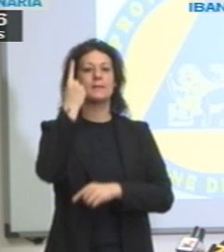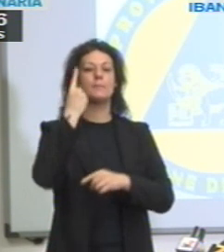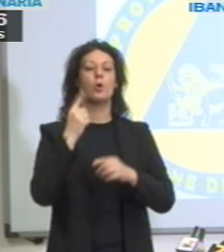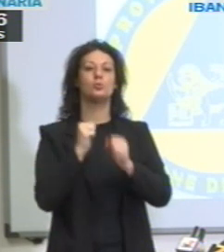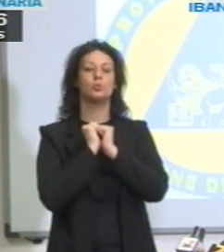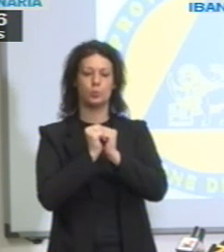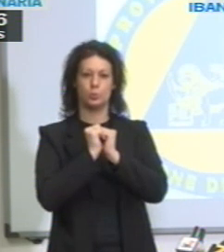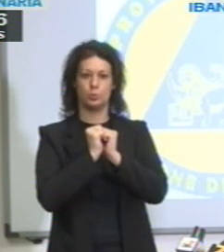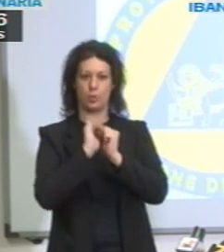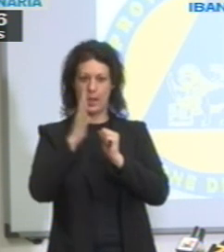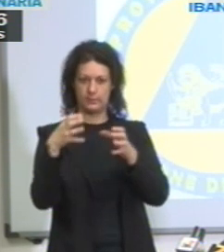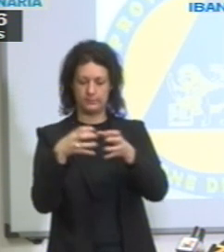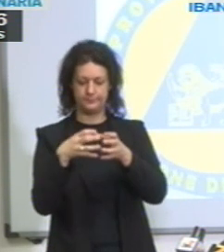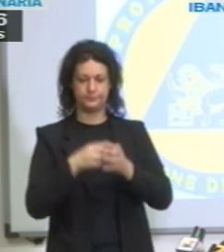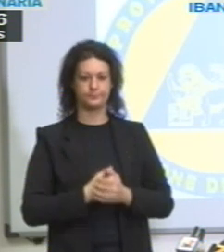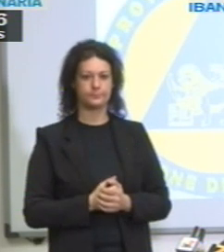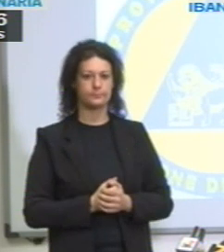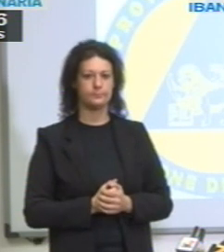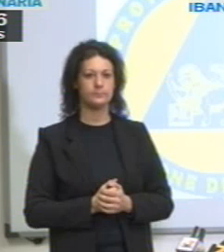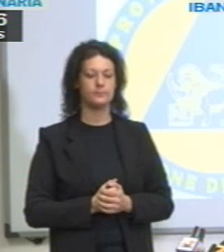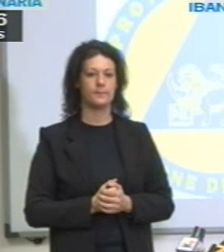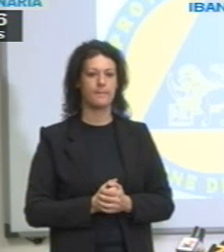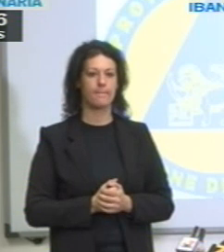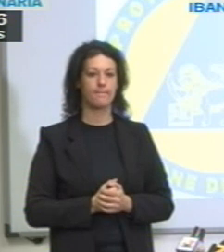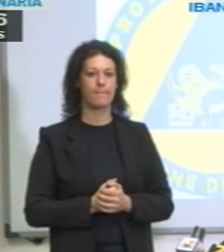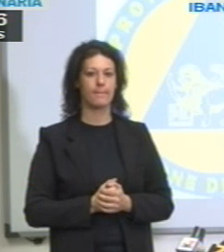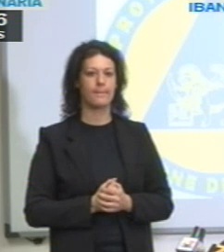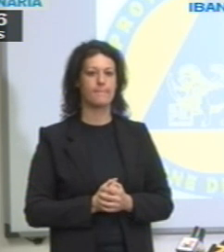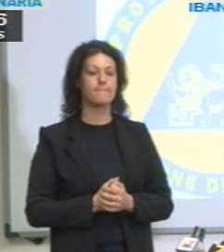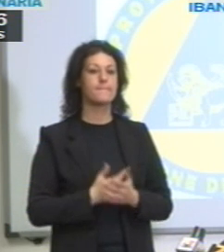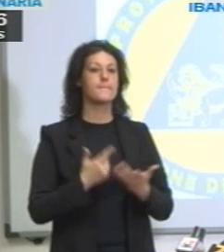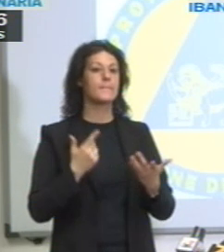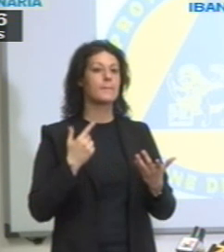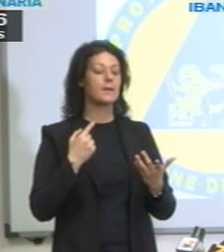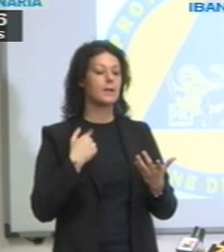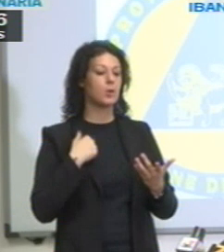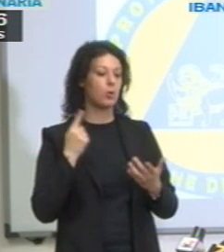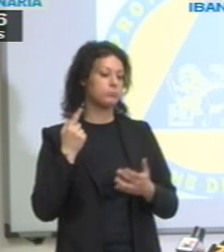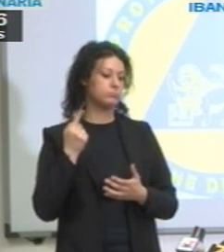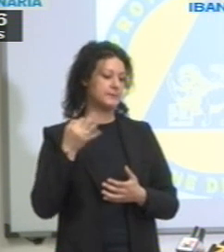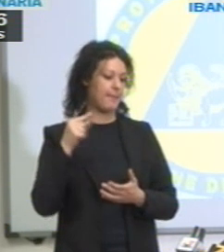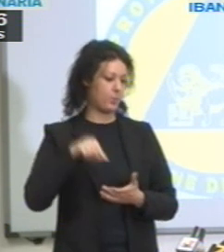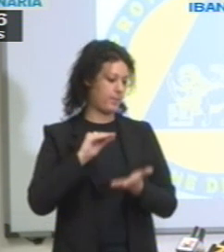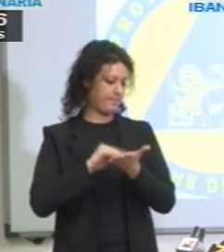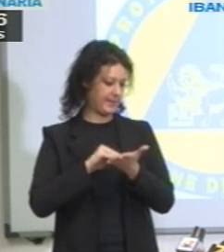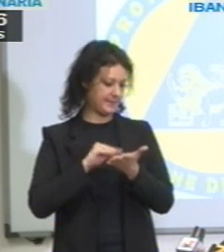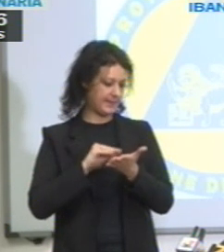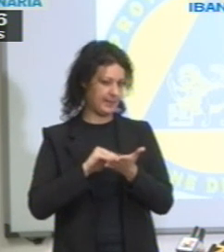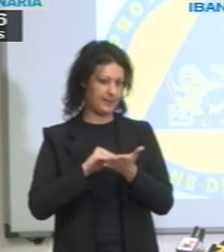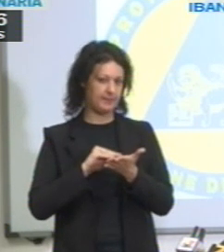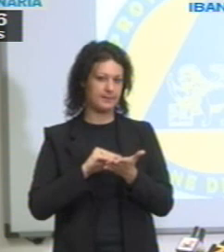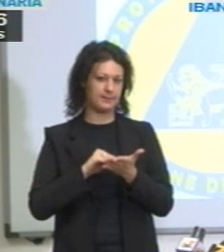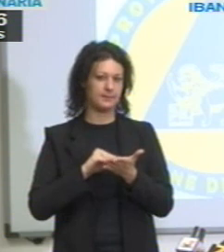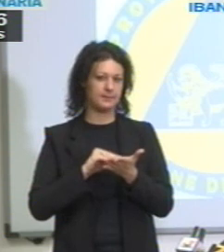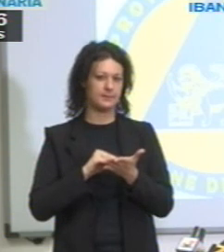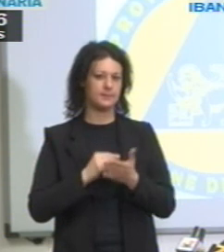artigiani. E imparando un pochino anche in questi giorni, vivendo sempre qui con voi, visto il cavillo, ne avevo un po' anche